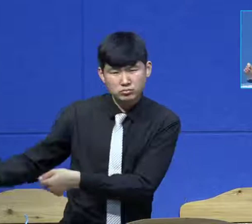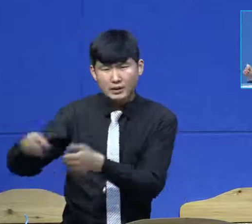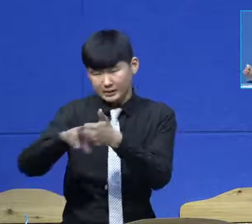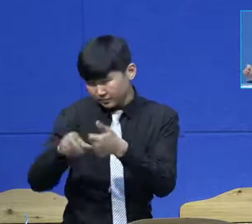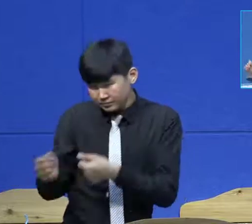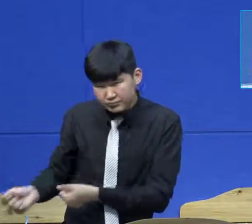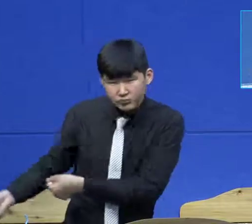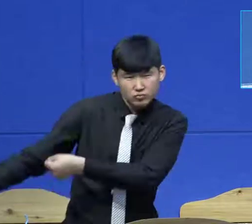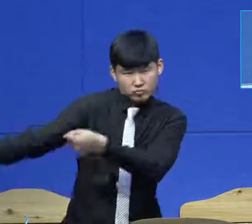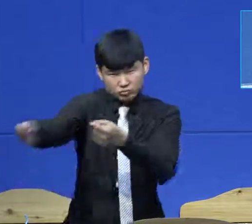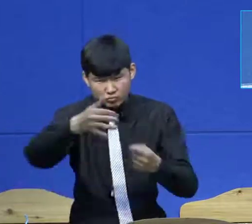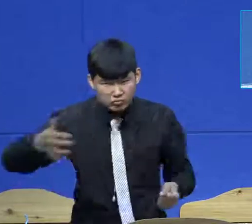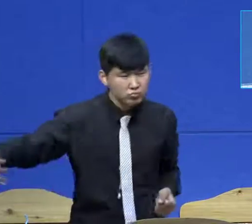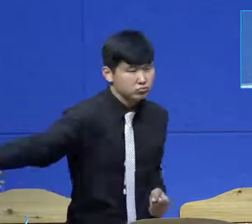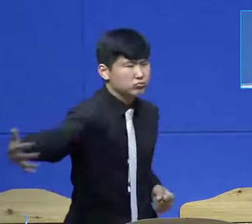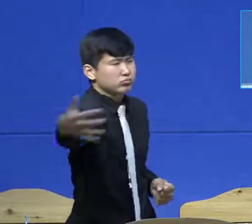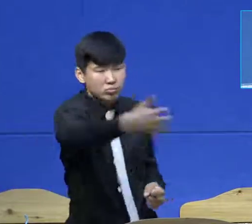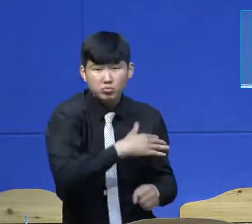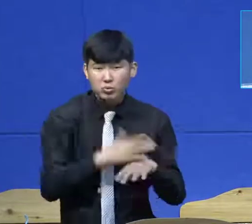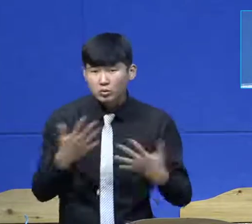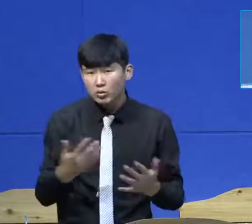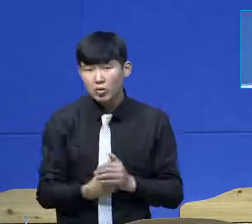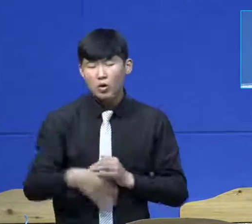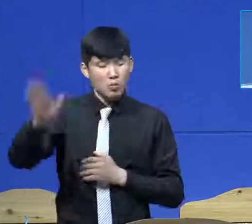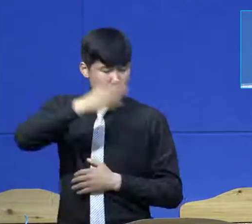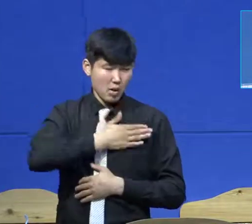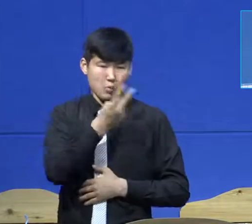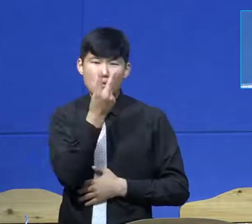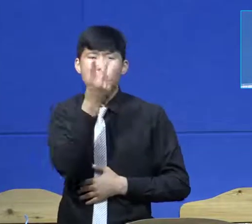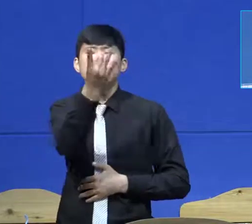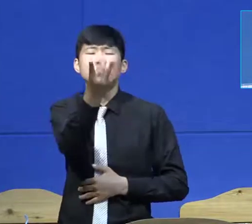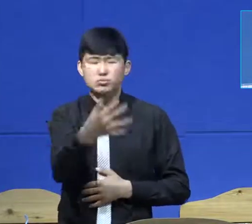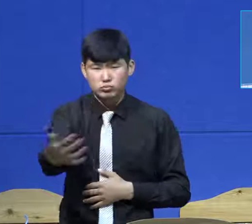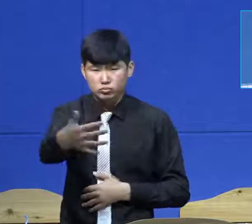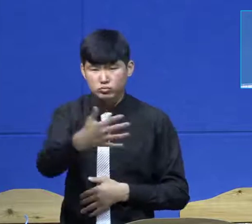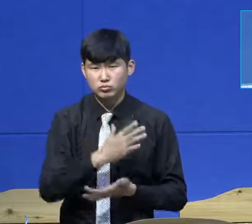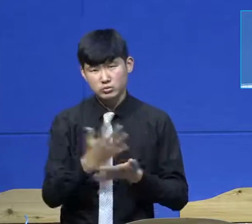очиод барьж аваад хураагаар авахд болно. Мөн хааны үрийг цуглуулж байна гэсэн.